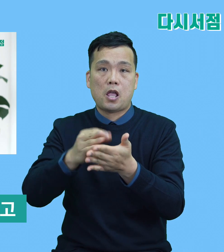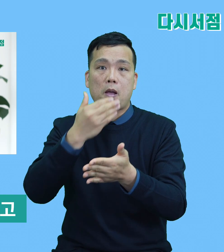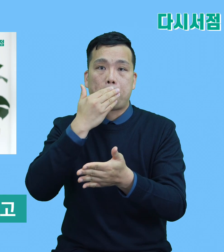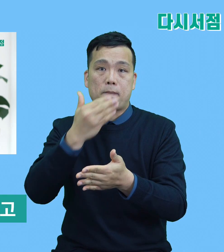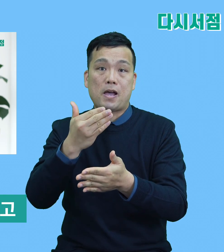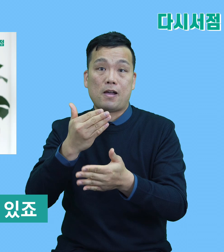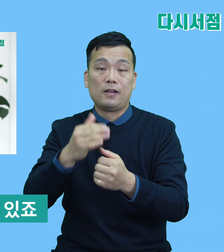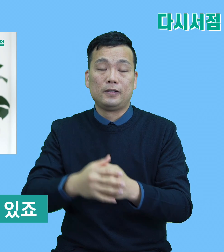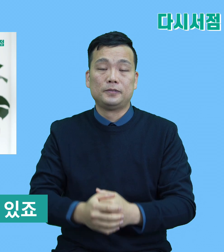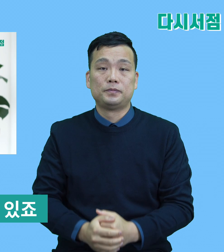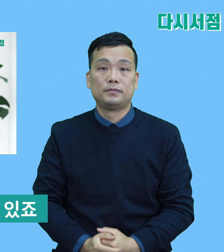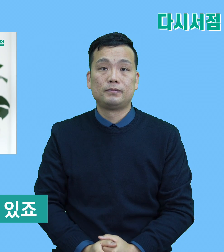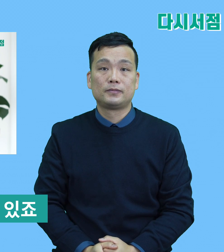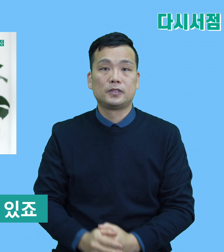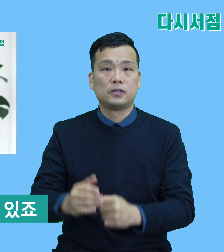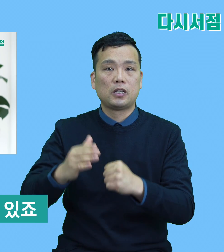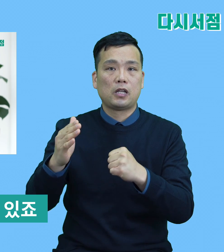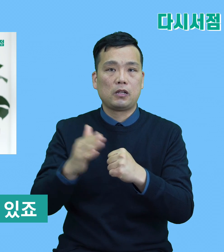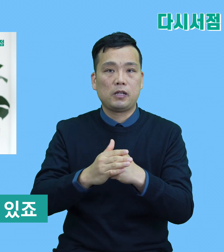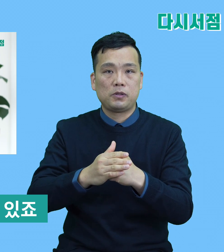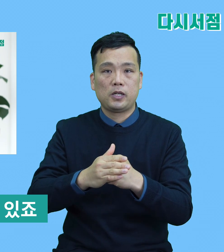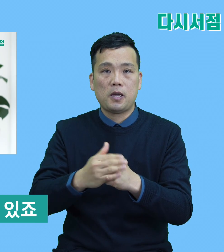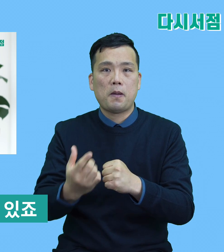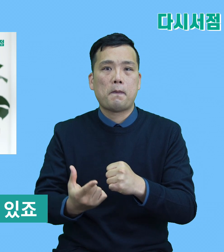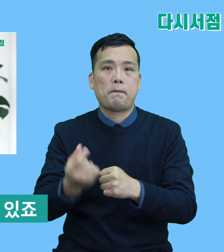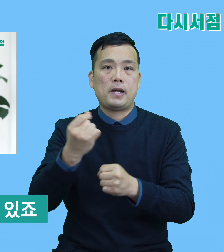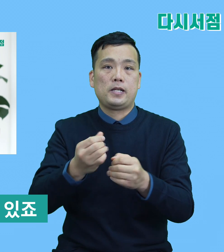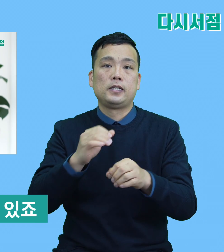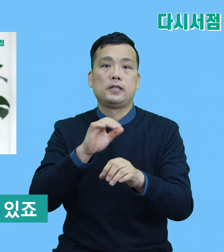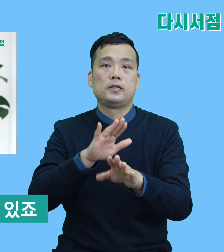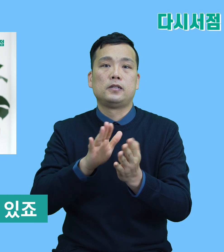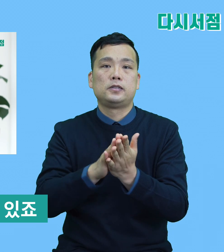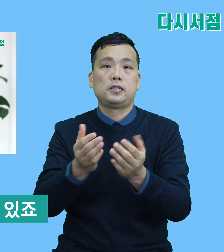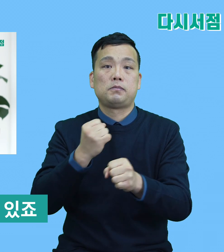할 수 있는 그래서 빨리 할 수 있죠, 작업을.